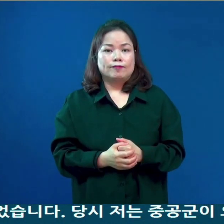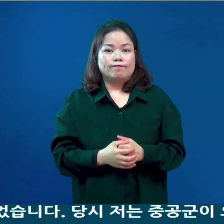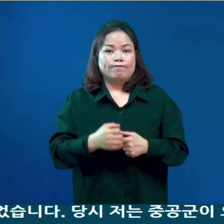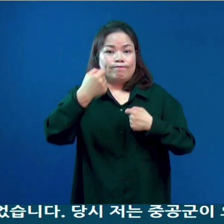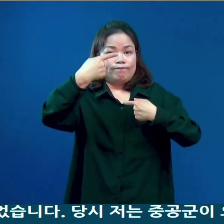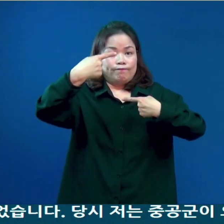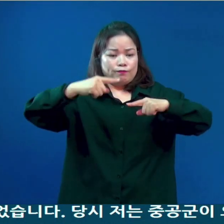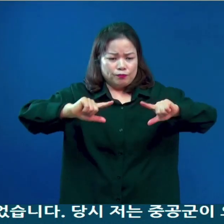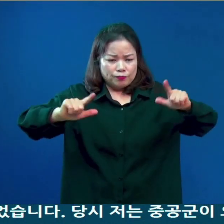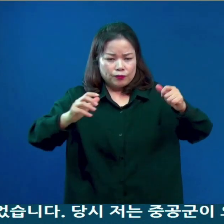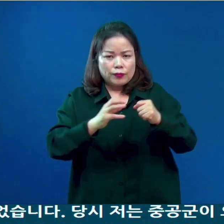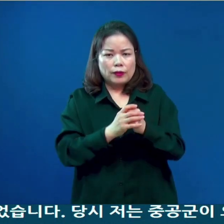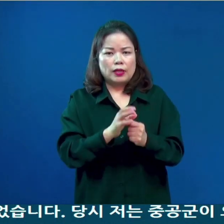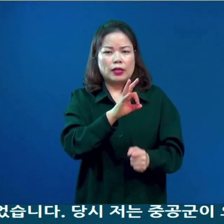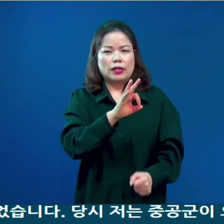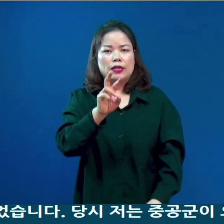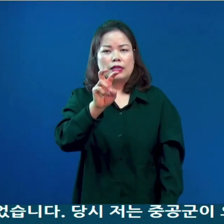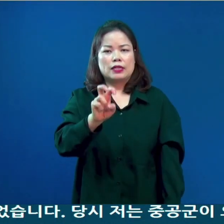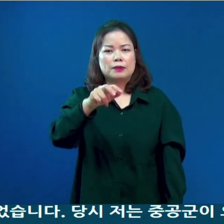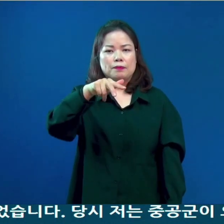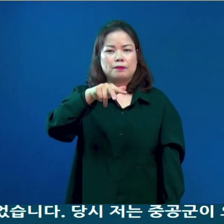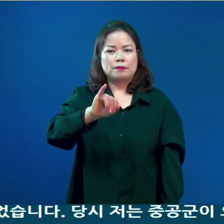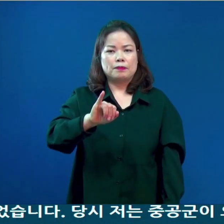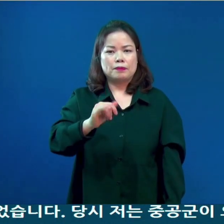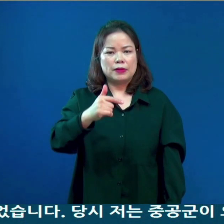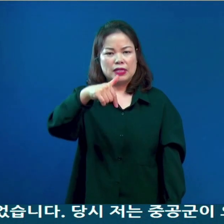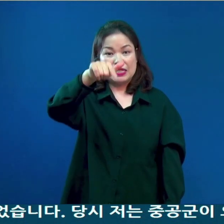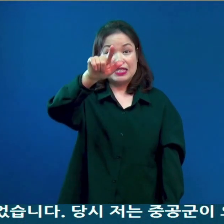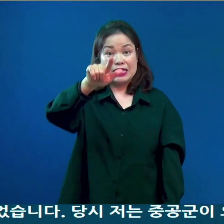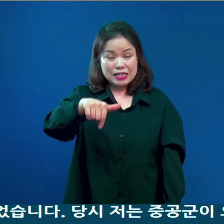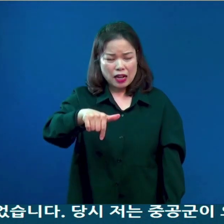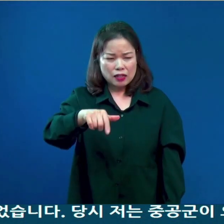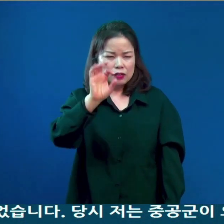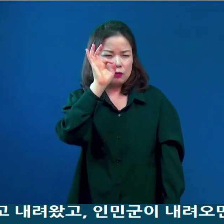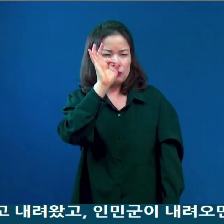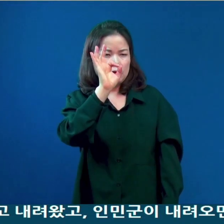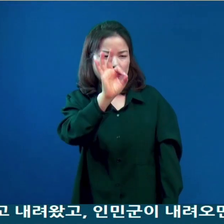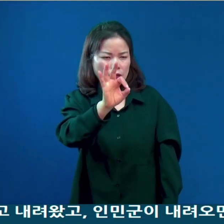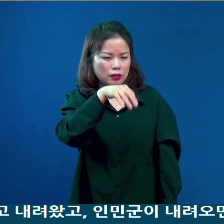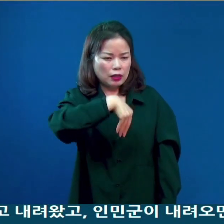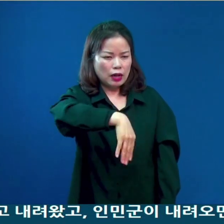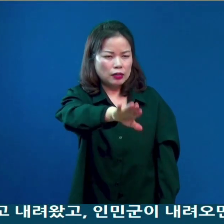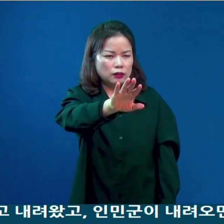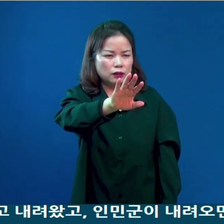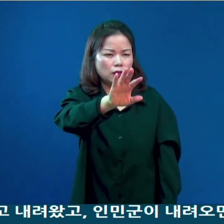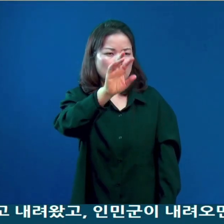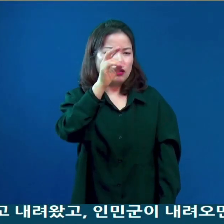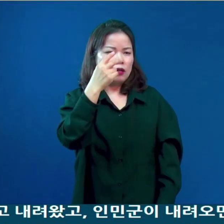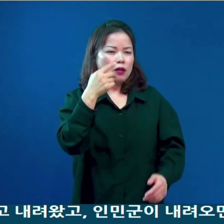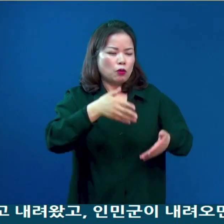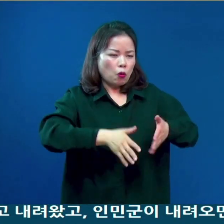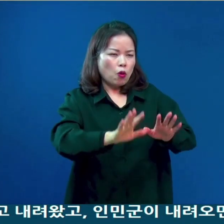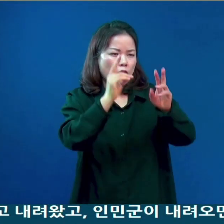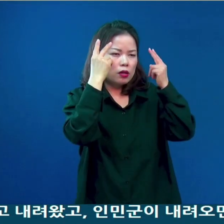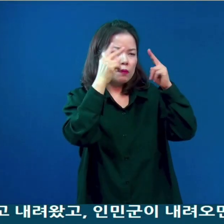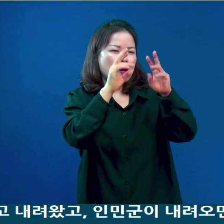설날이면 임진각에 가서 그리운 고향 산천을 바라보면서 눈물을 훔치기만 했습니다.